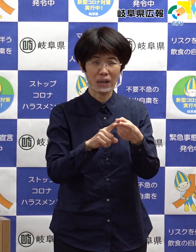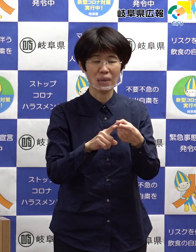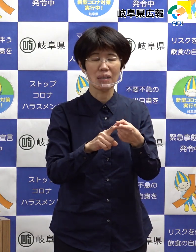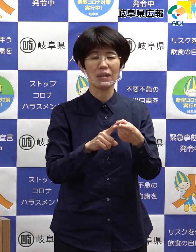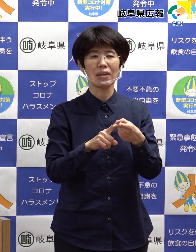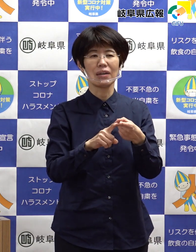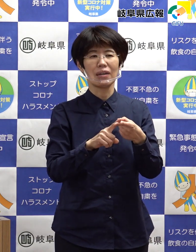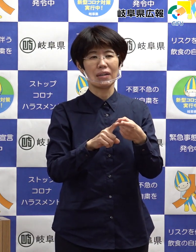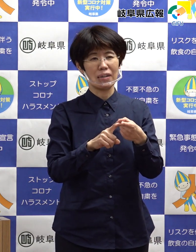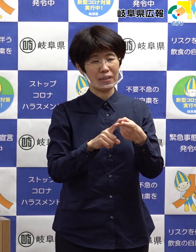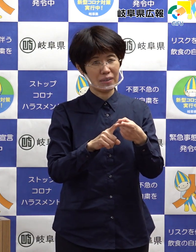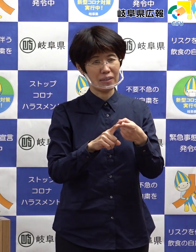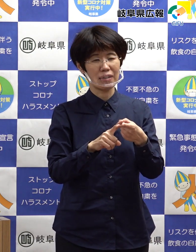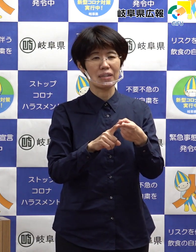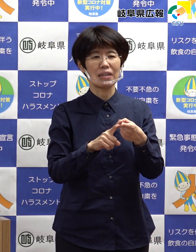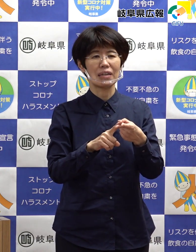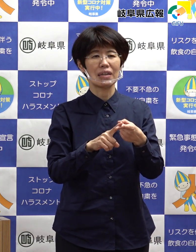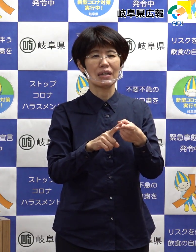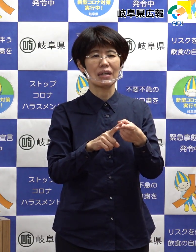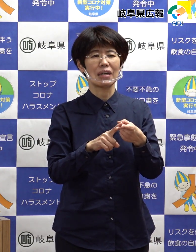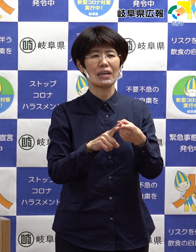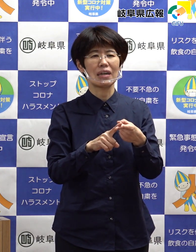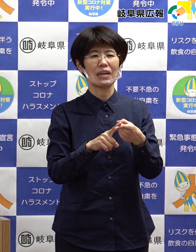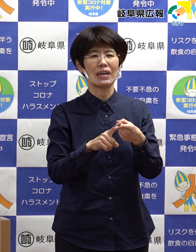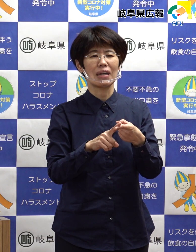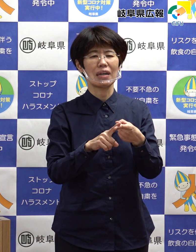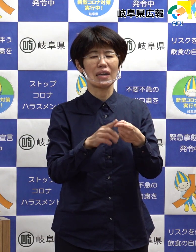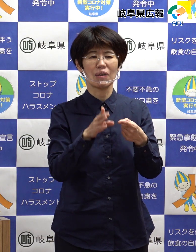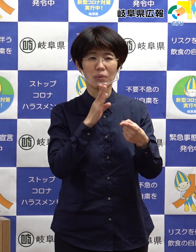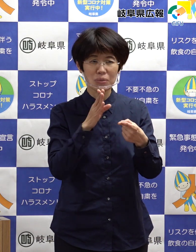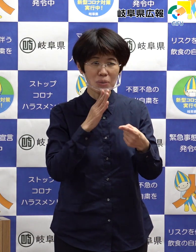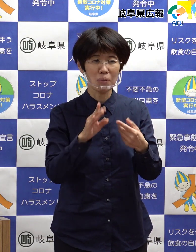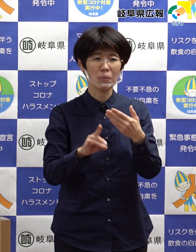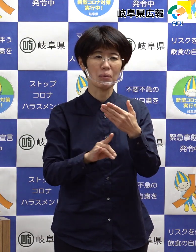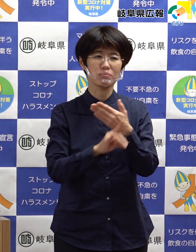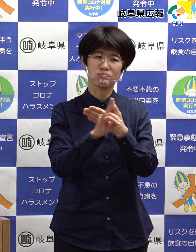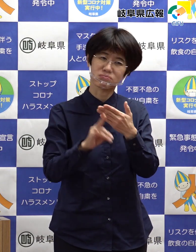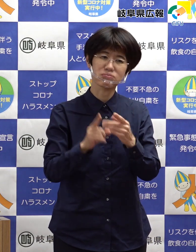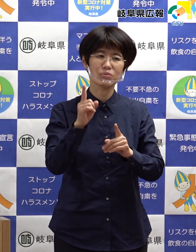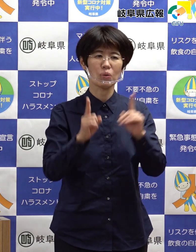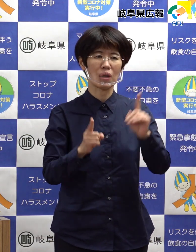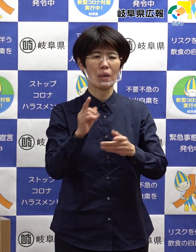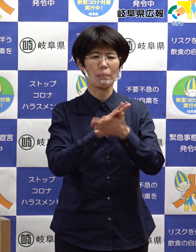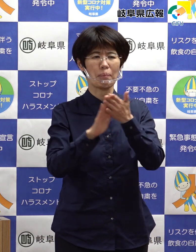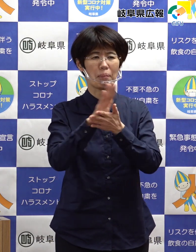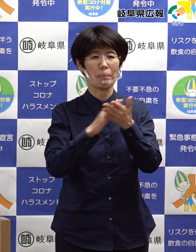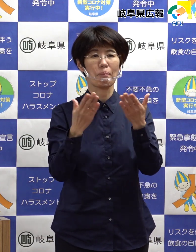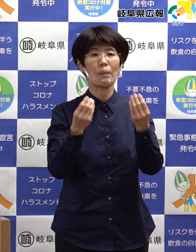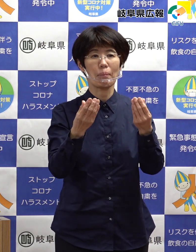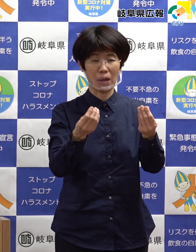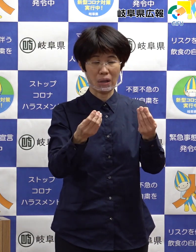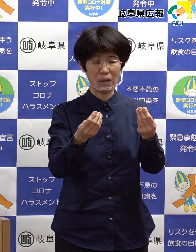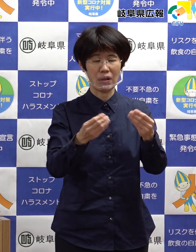には真実を十分聞き出せなかったということだと思いますね。